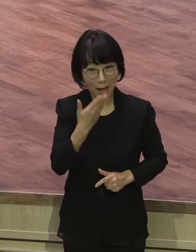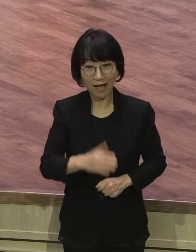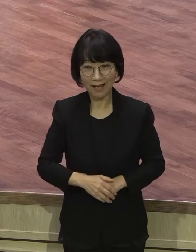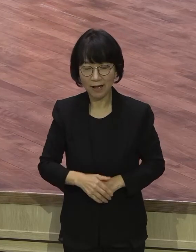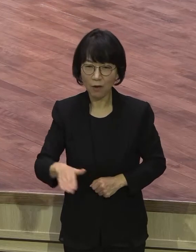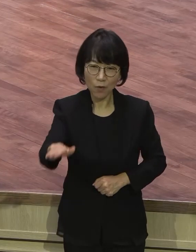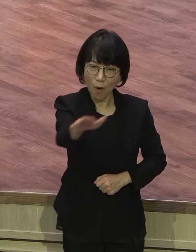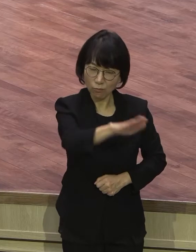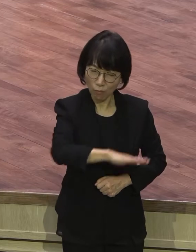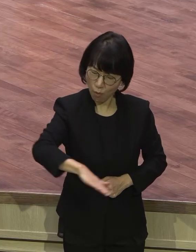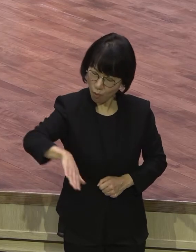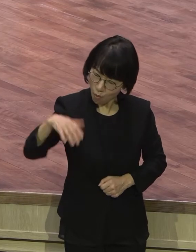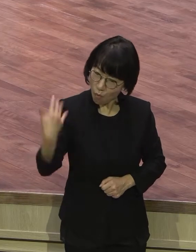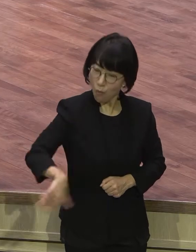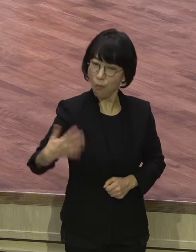분들은